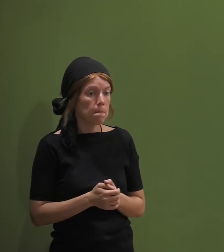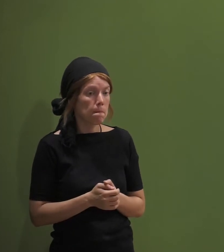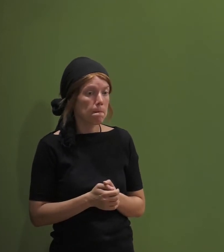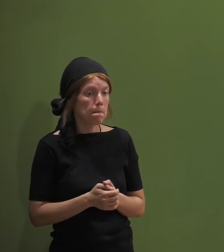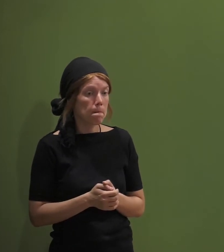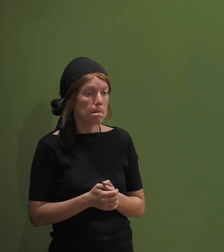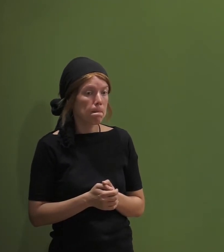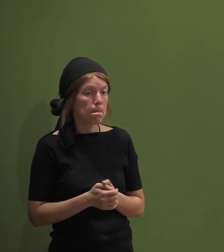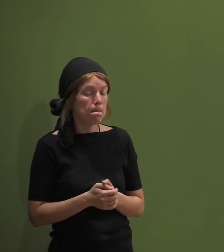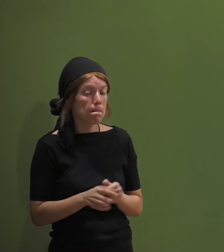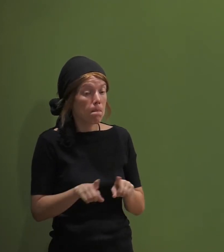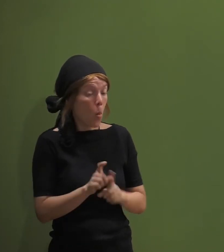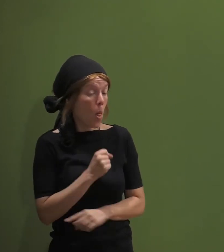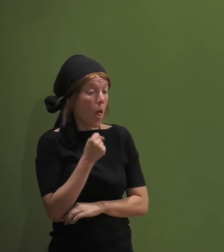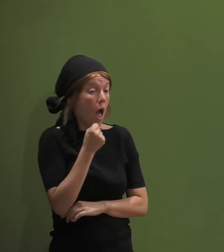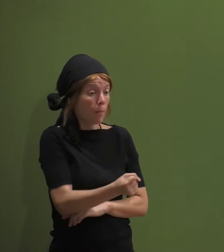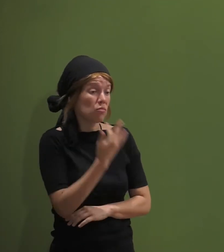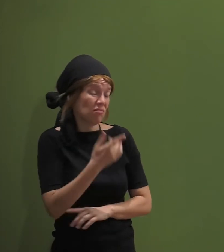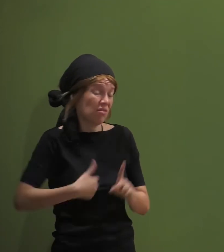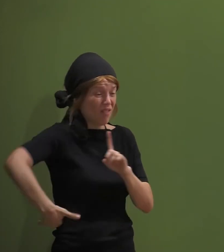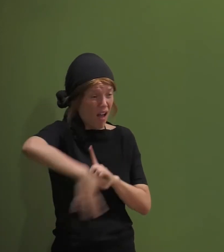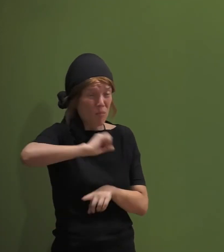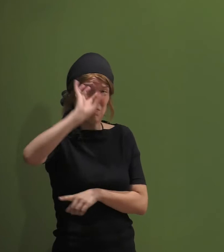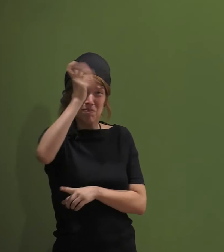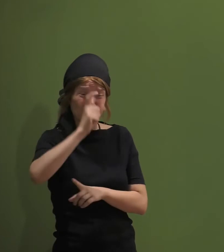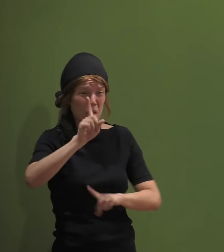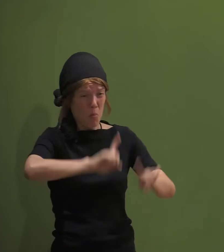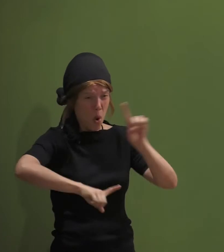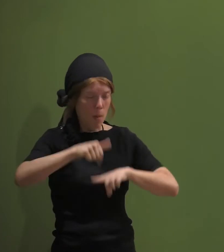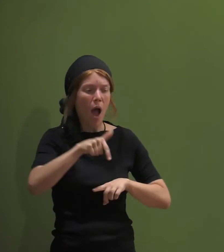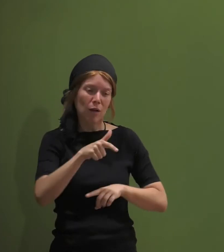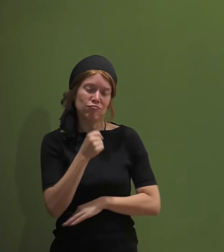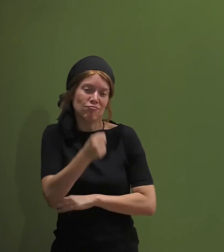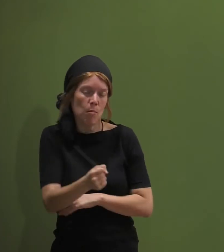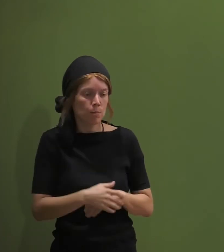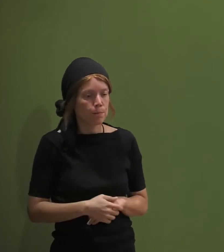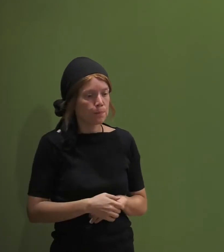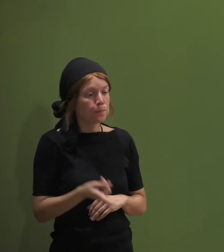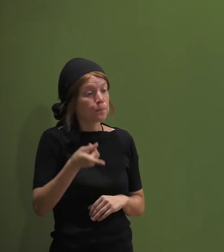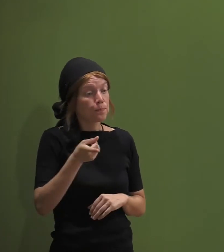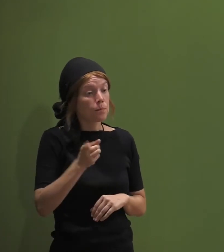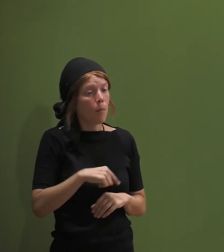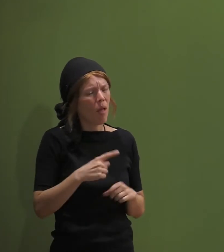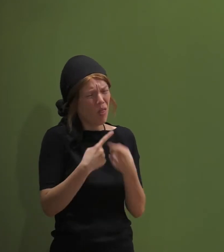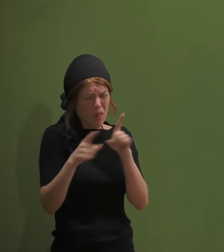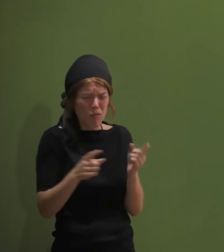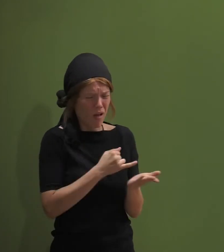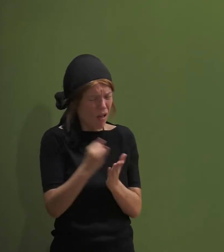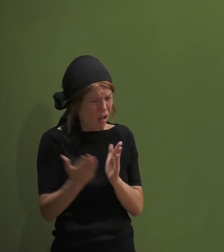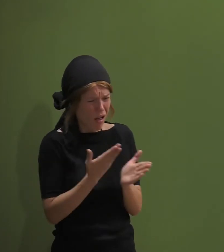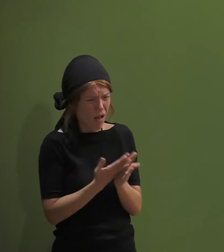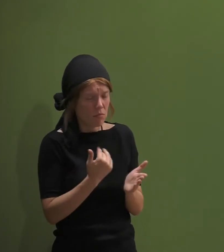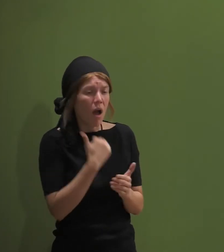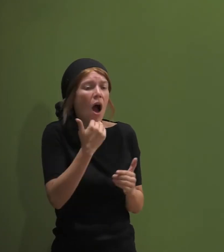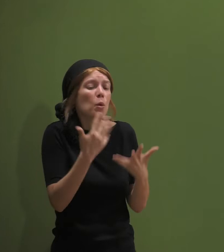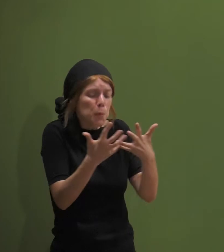como amortiguadores frente a las perturbaciones meteorológicas y de los mercados. Por sus fuertes diferencias con la producción agrícola, merece la pena hacer